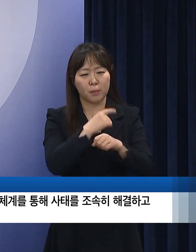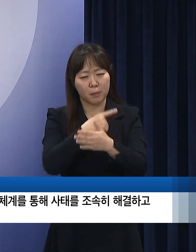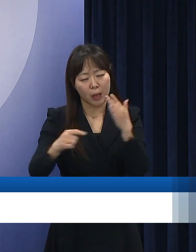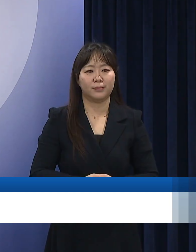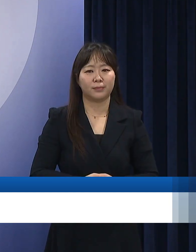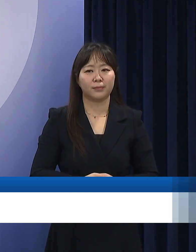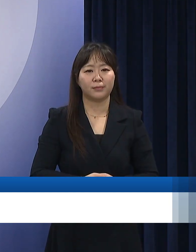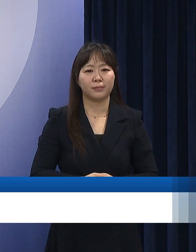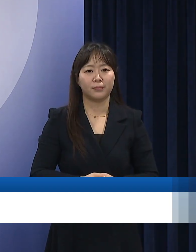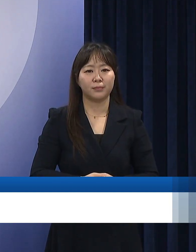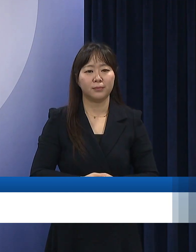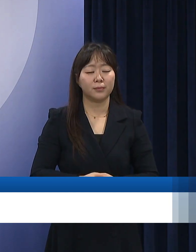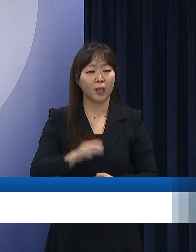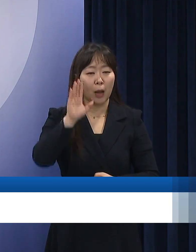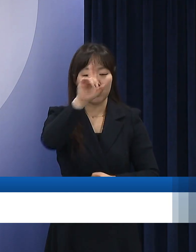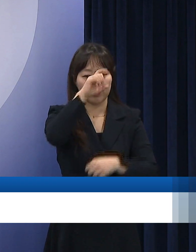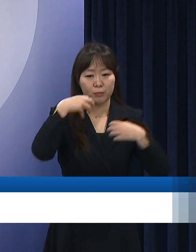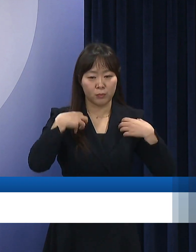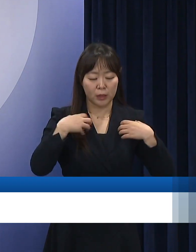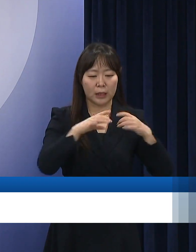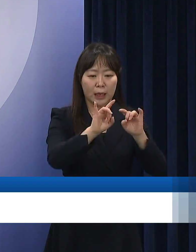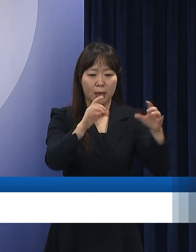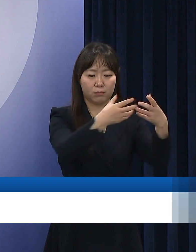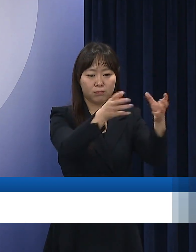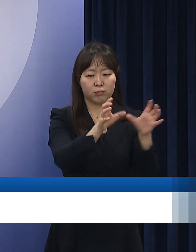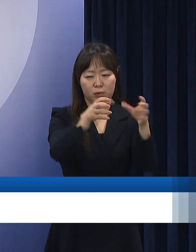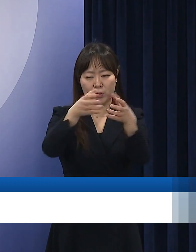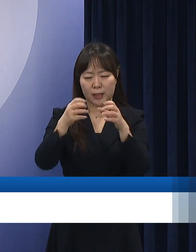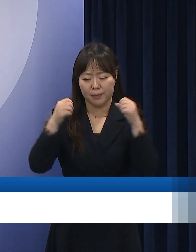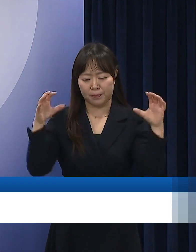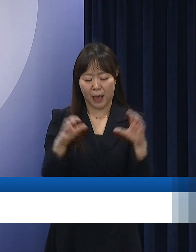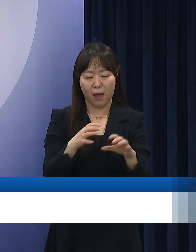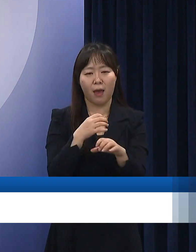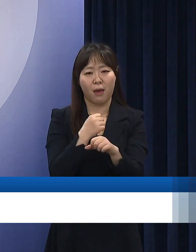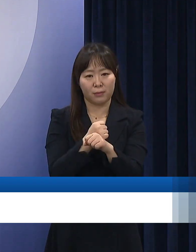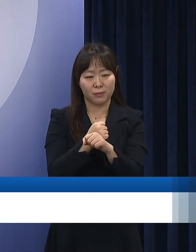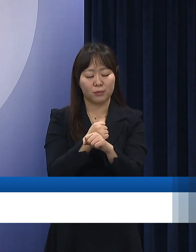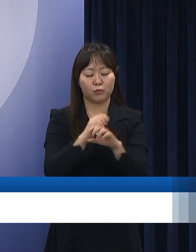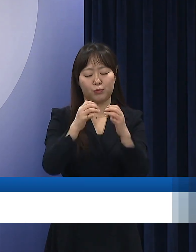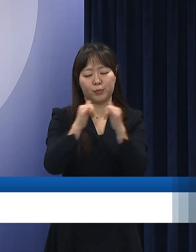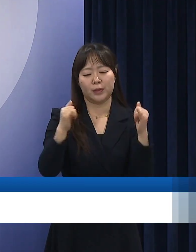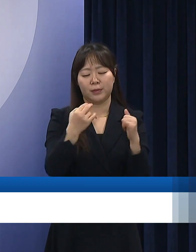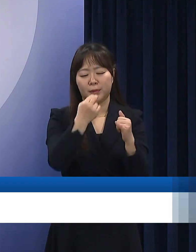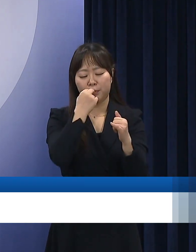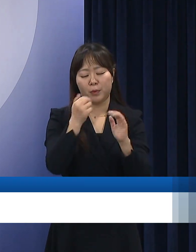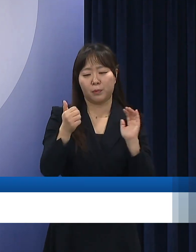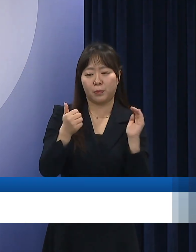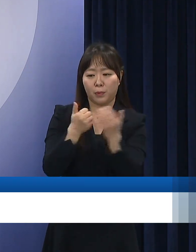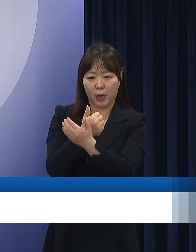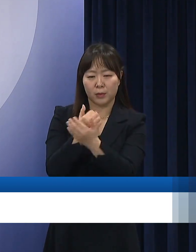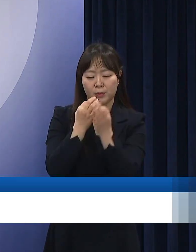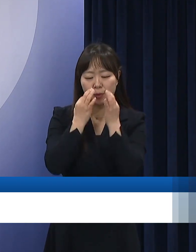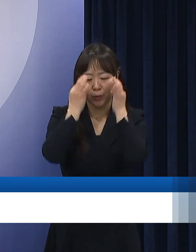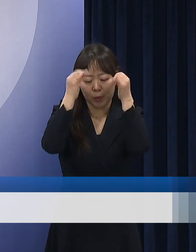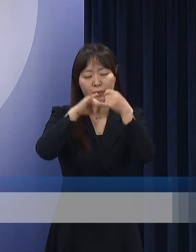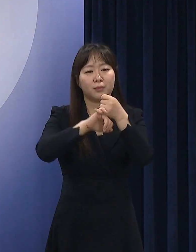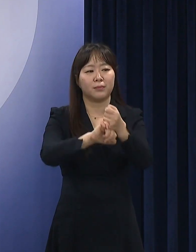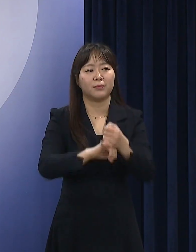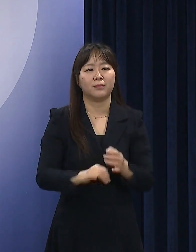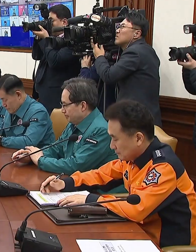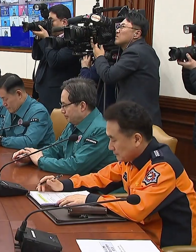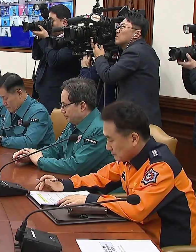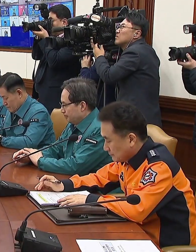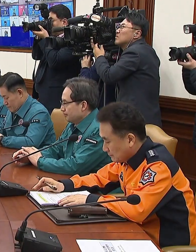강조하셨습니다 정부는 앞으로 각 부처별 협력을 더욱 강화해 국민의 생명을 보호하는데 최선을 다할